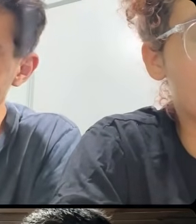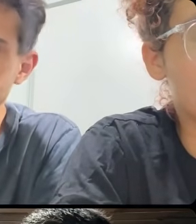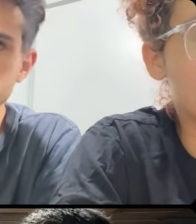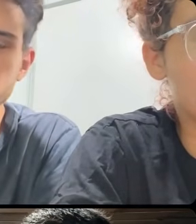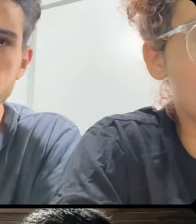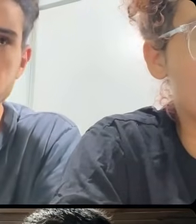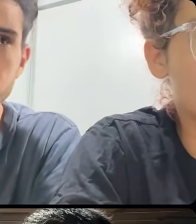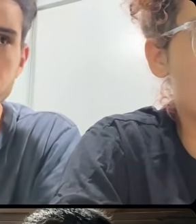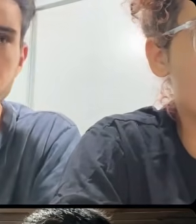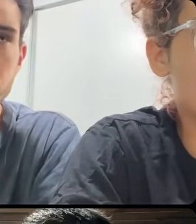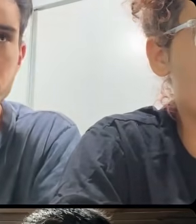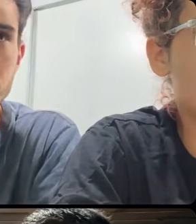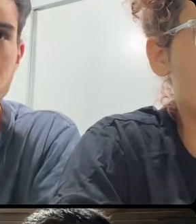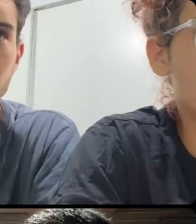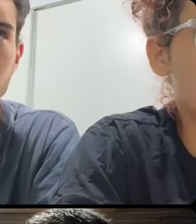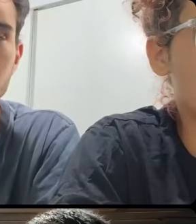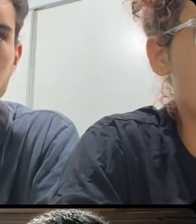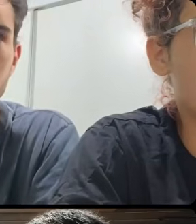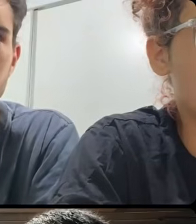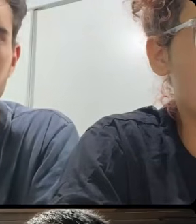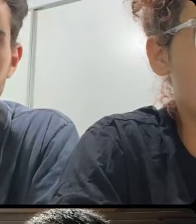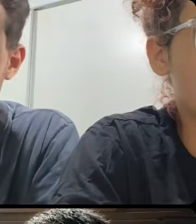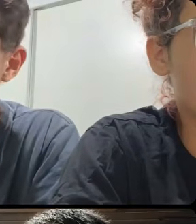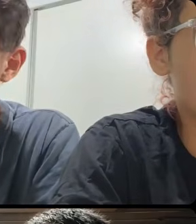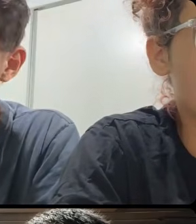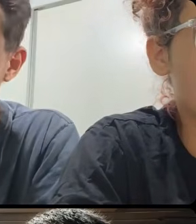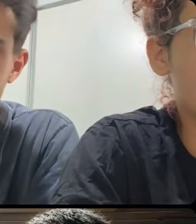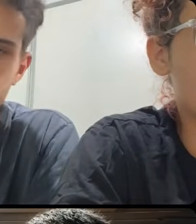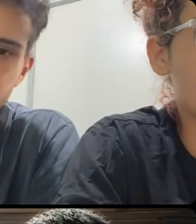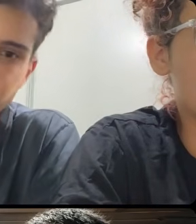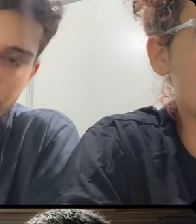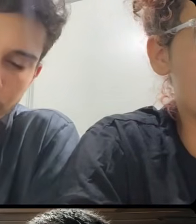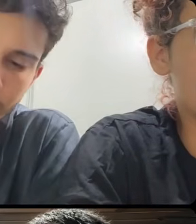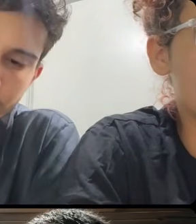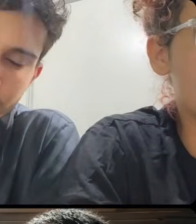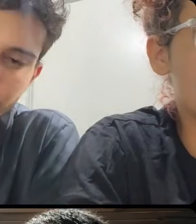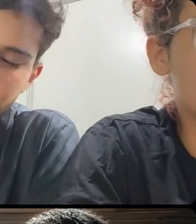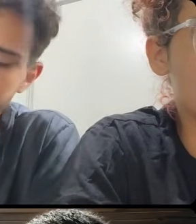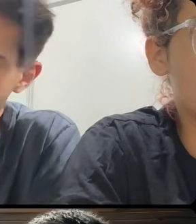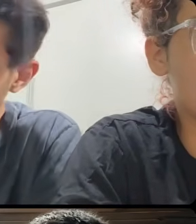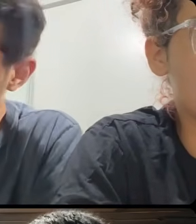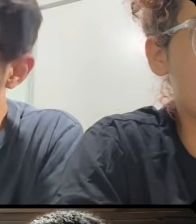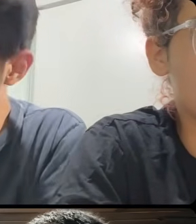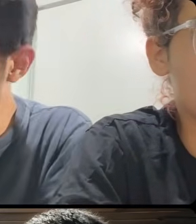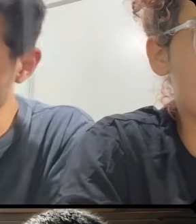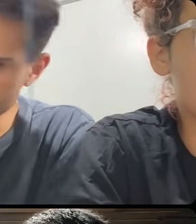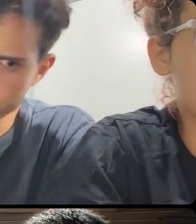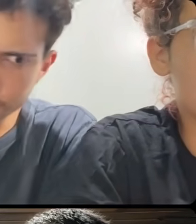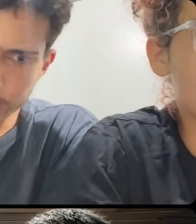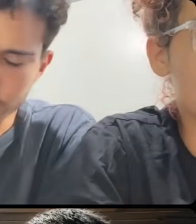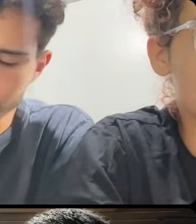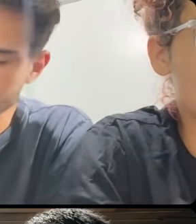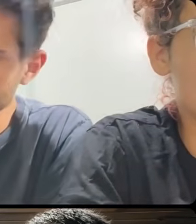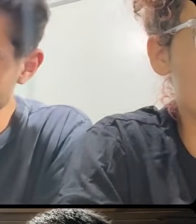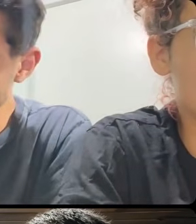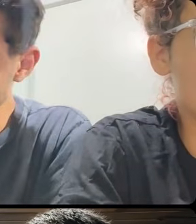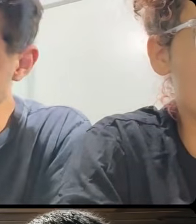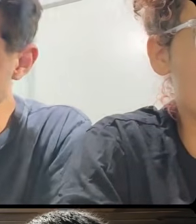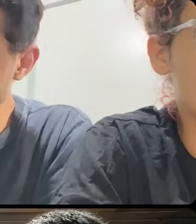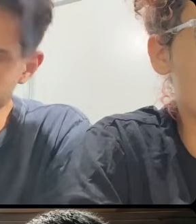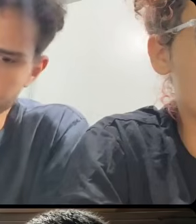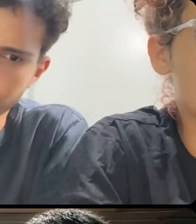teve aqui no sábado retrasado um evangelismo com balões, sabe? A gente pegou vários balões,